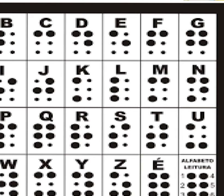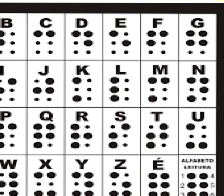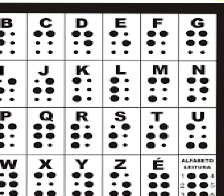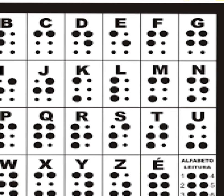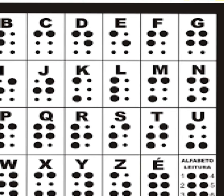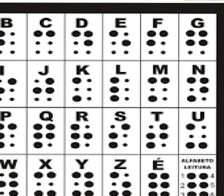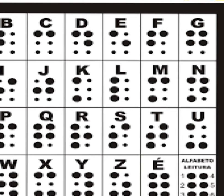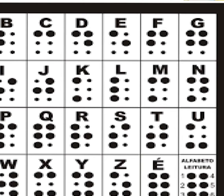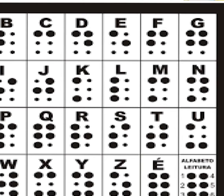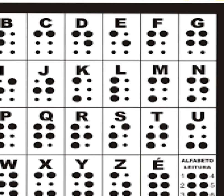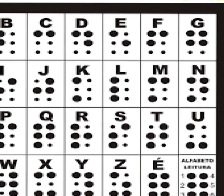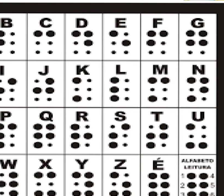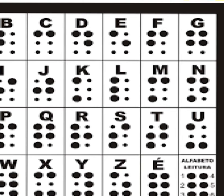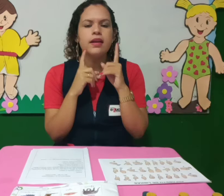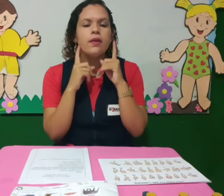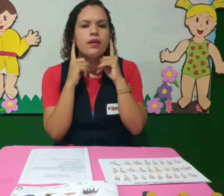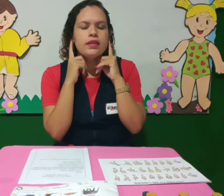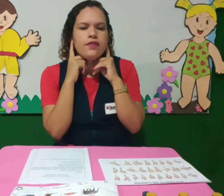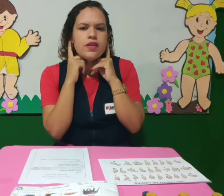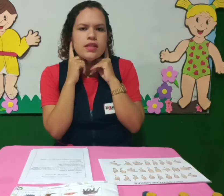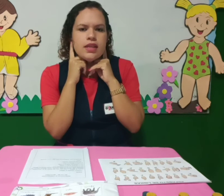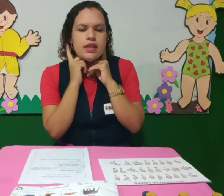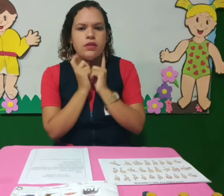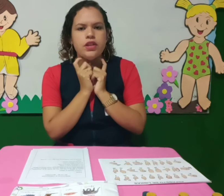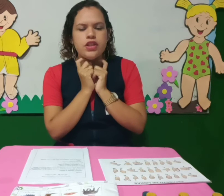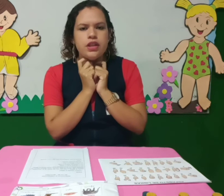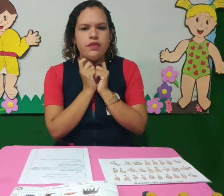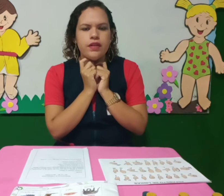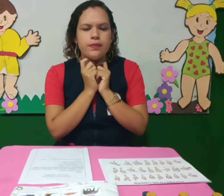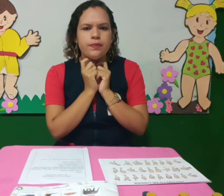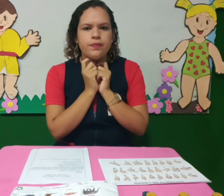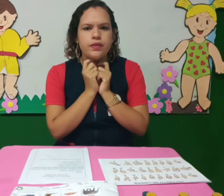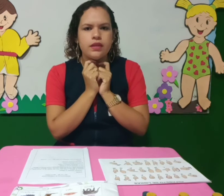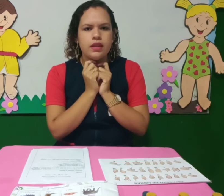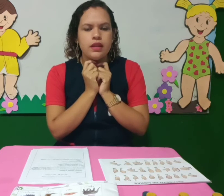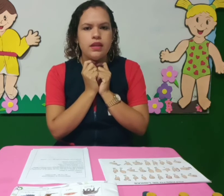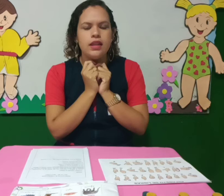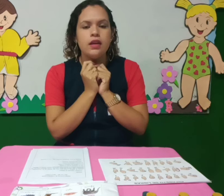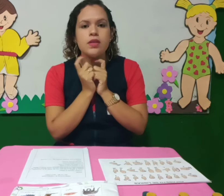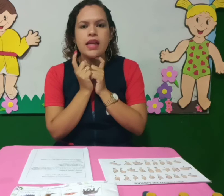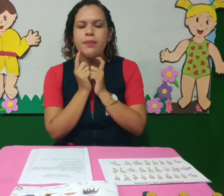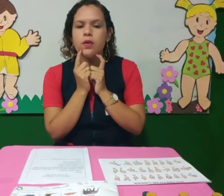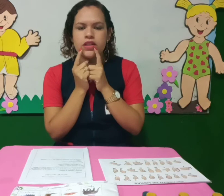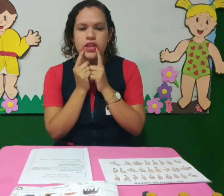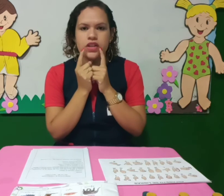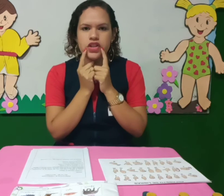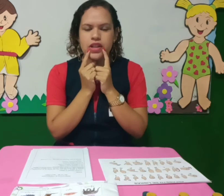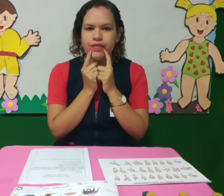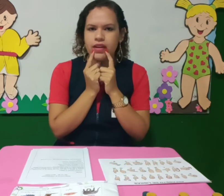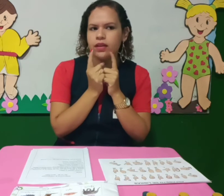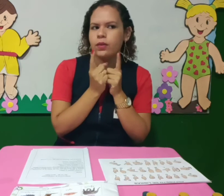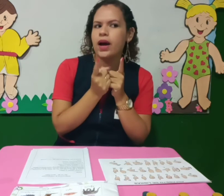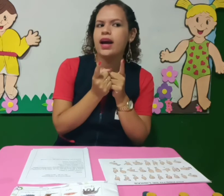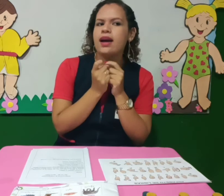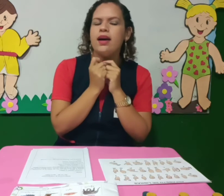Tia Michele, e quem tem deficiência auditiva? Que não sabe o que a gente está falando. O A, o